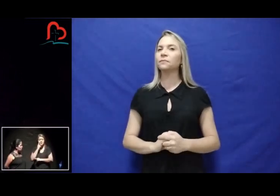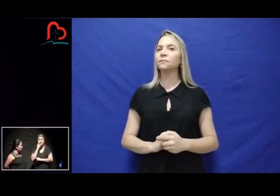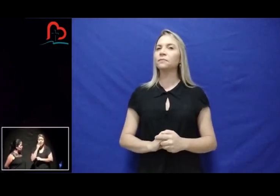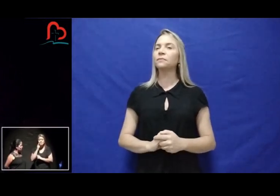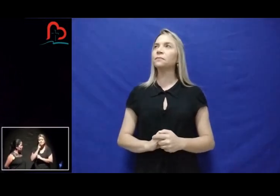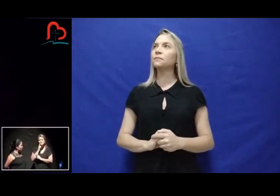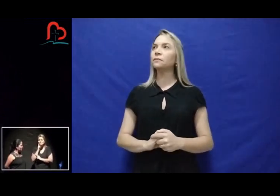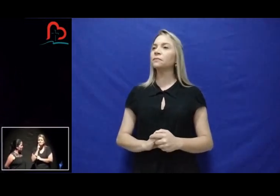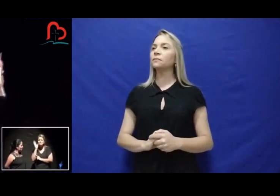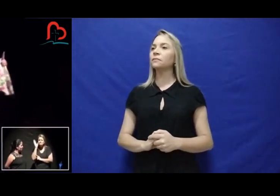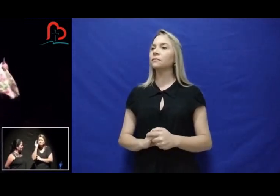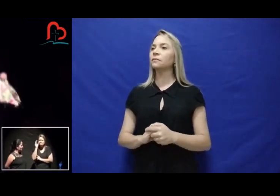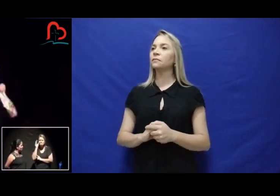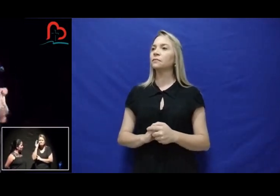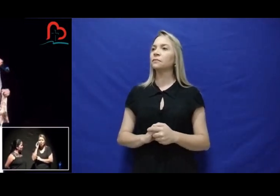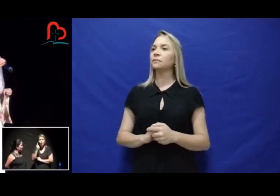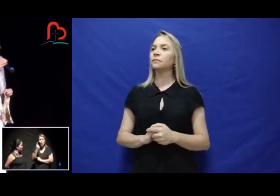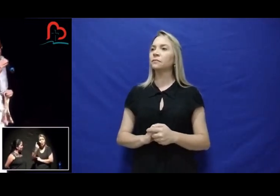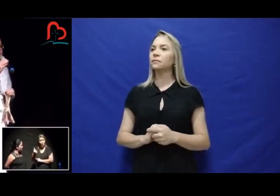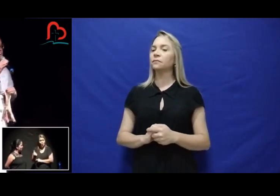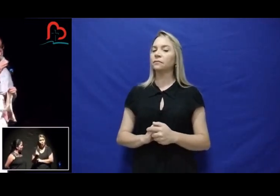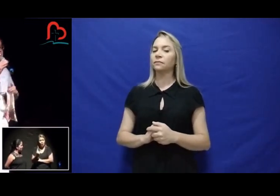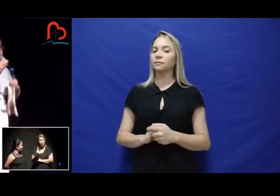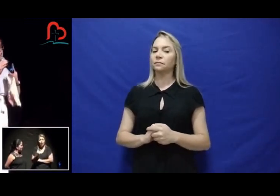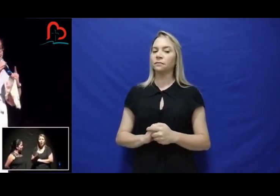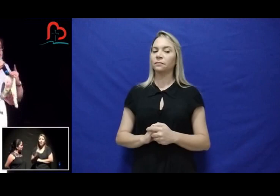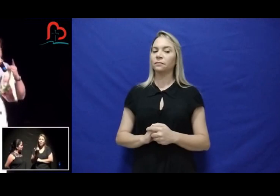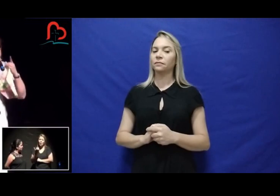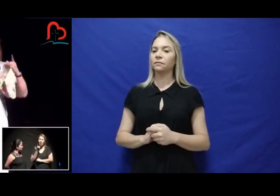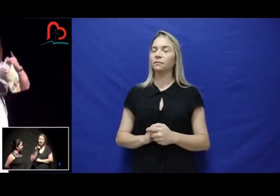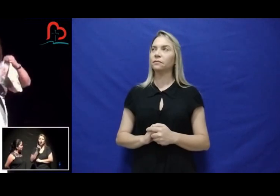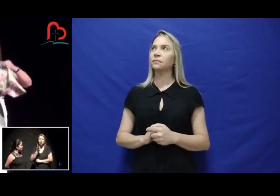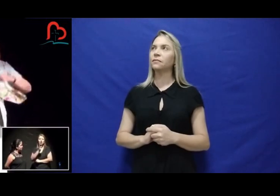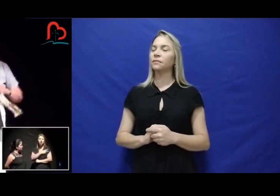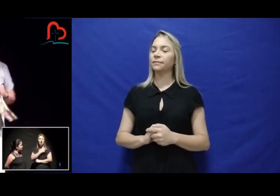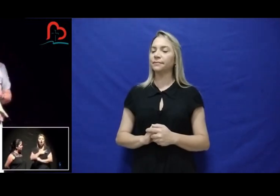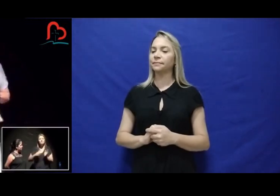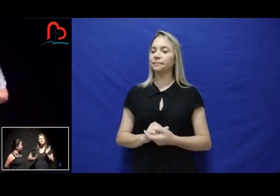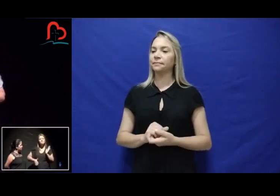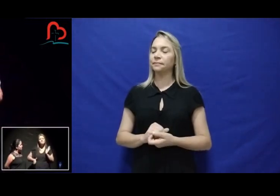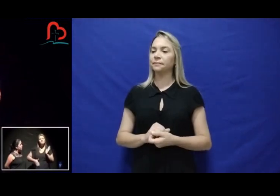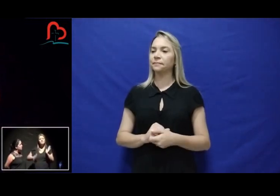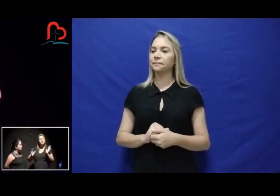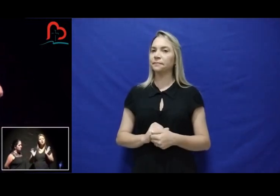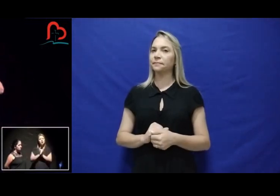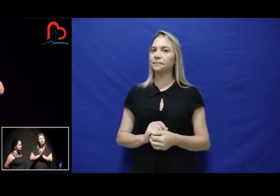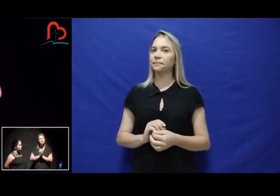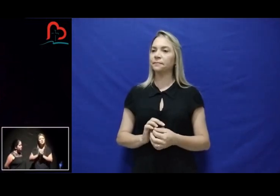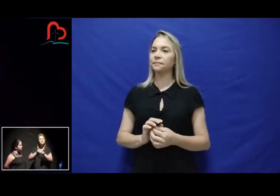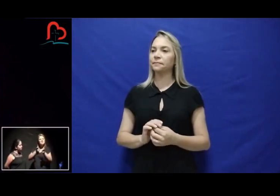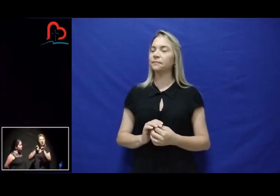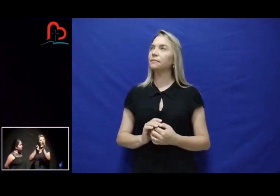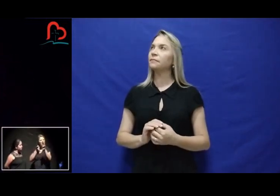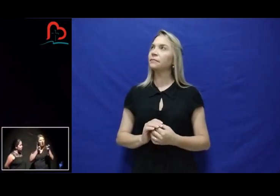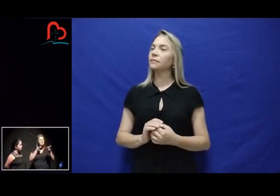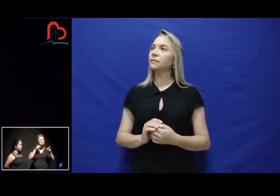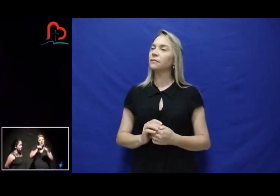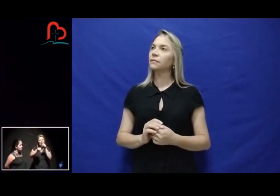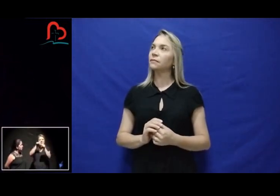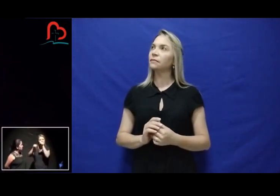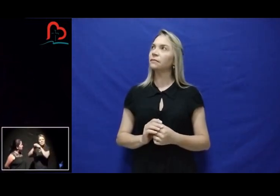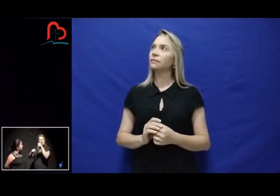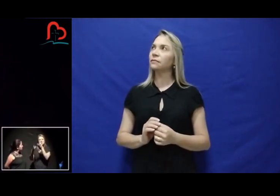dão. Mas aí uma criança disse: eu quero ser chefe de gangue. E quero matar muita